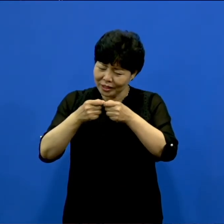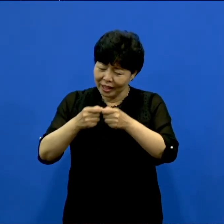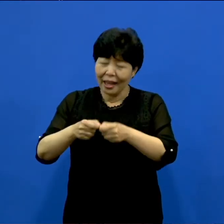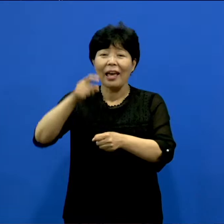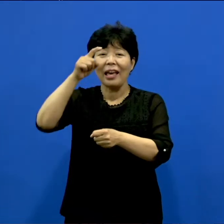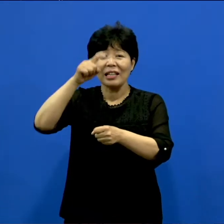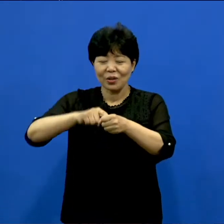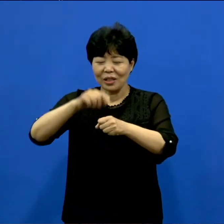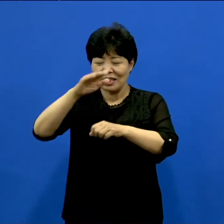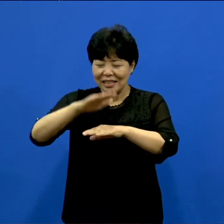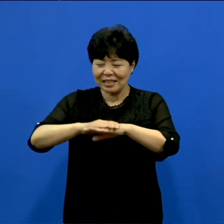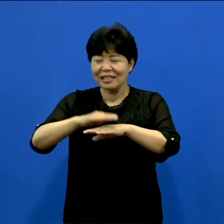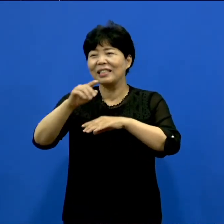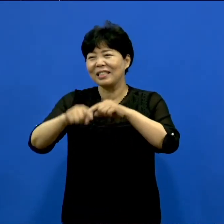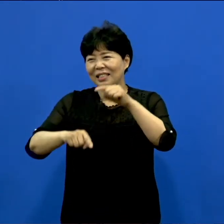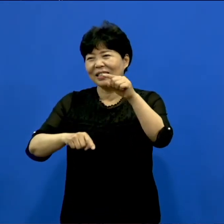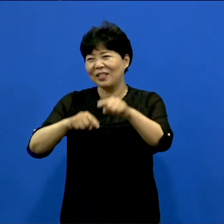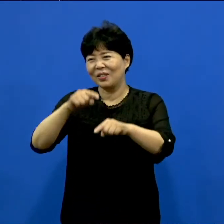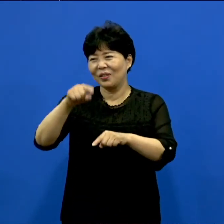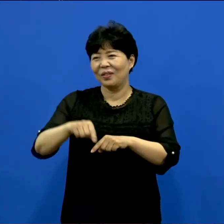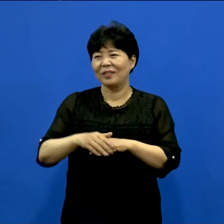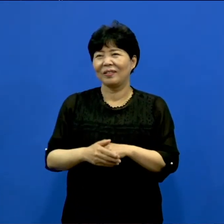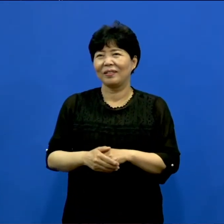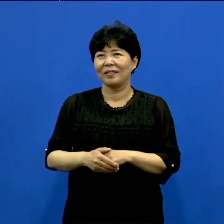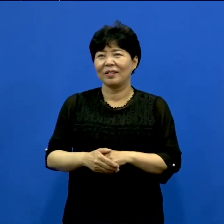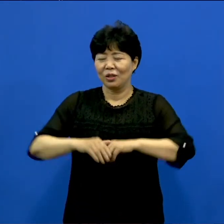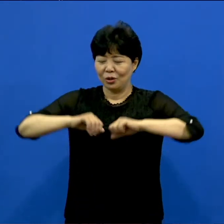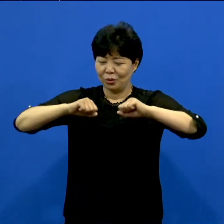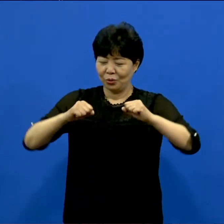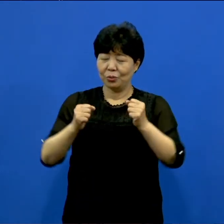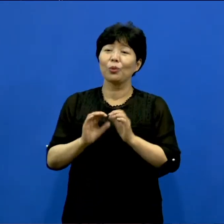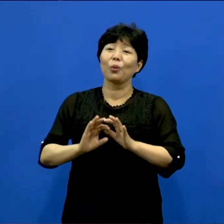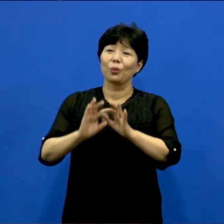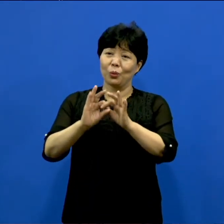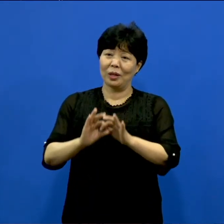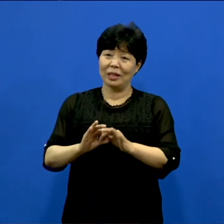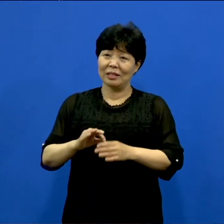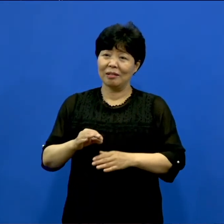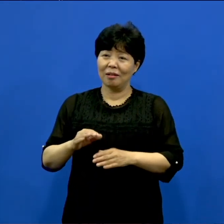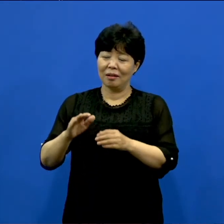사랑한다고 아무리 말해도 소용없어요. 순종을 통하여 사랑을 증명해야 돼요.